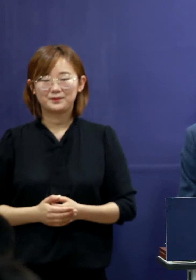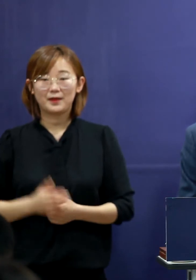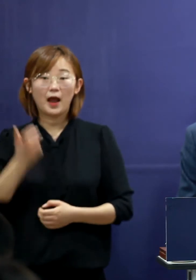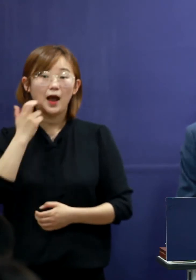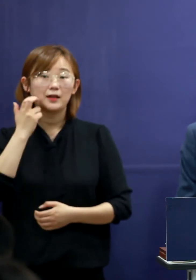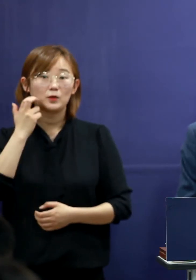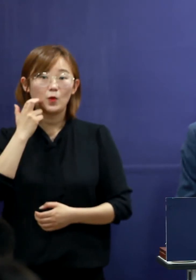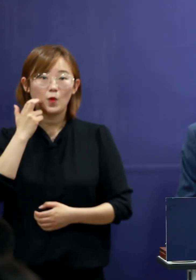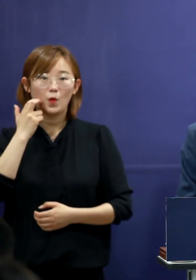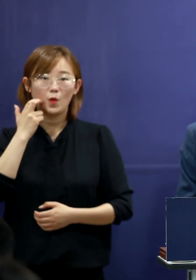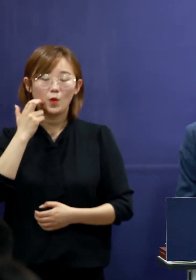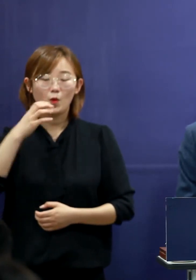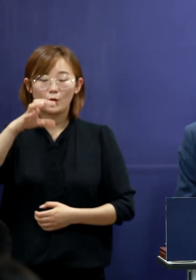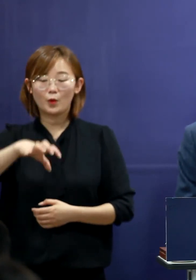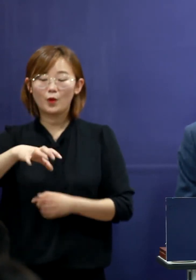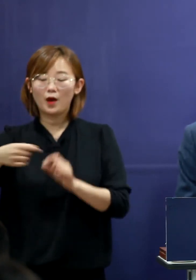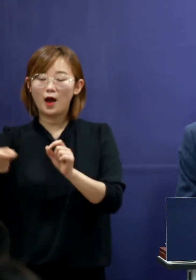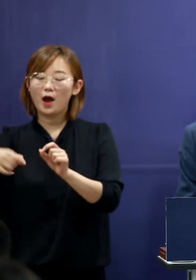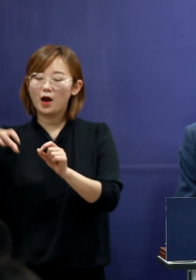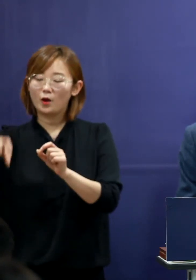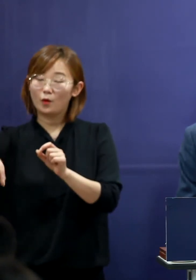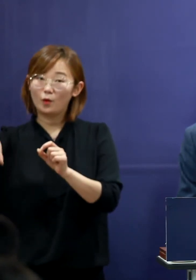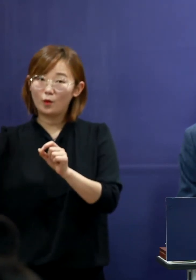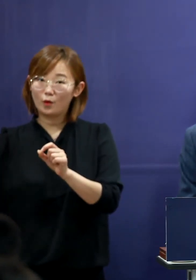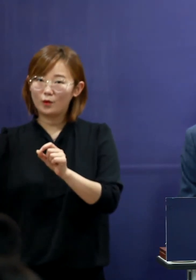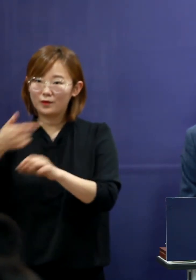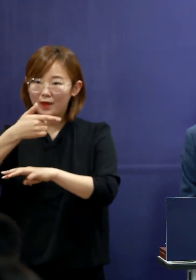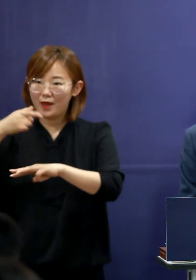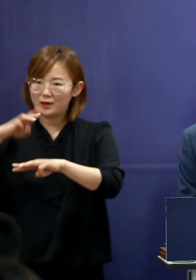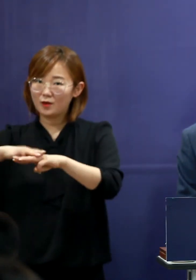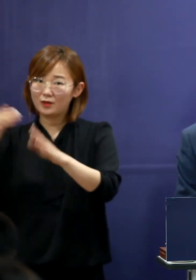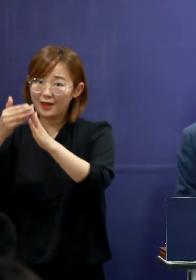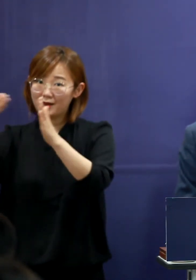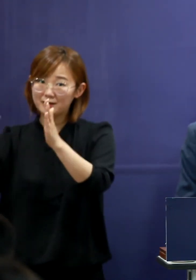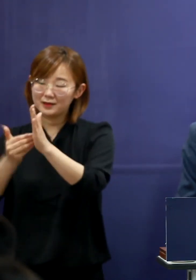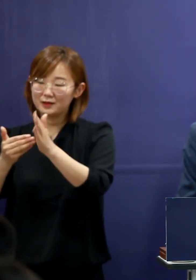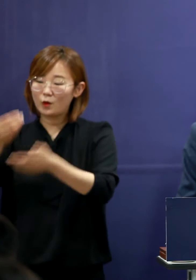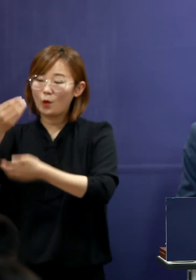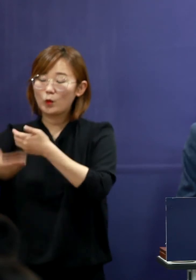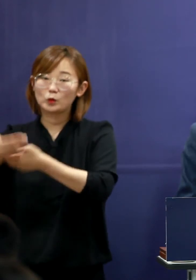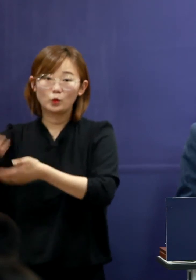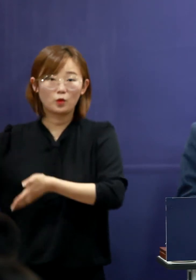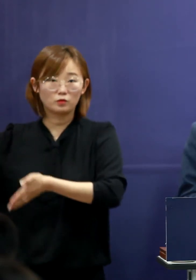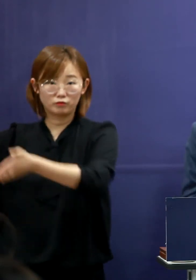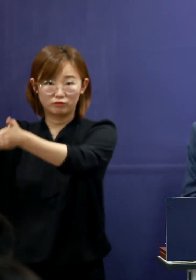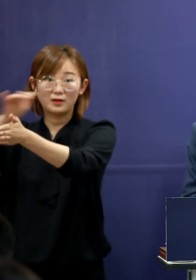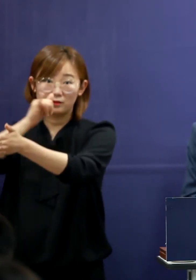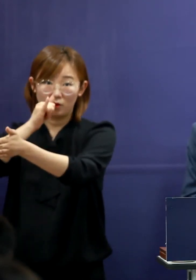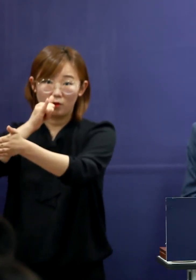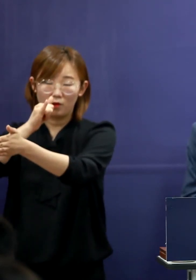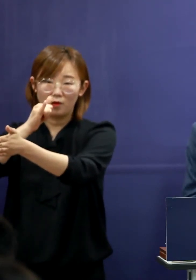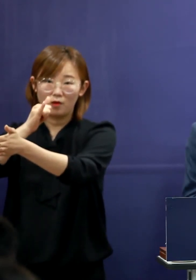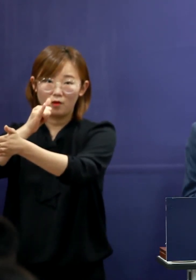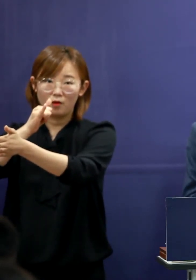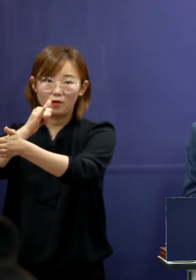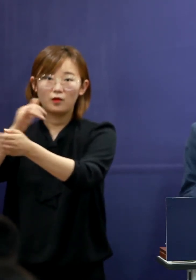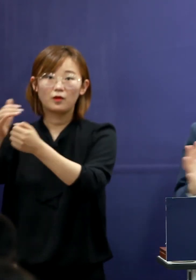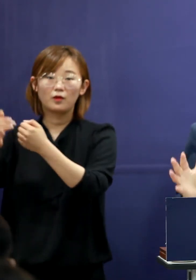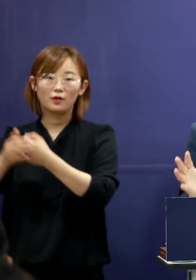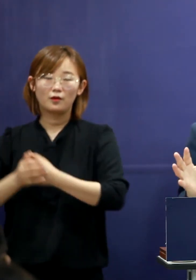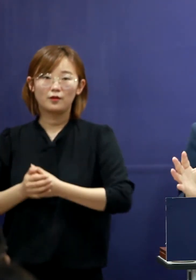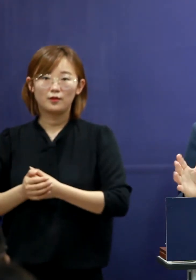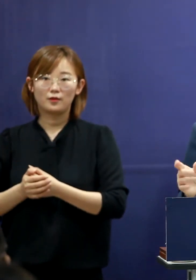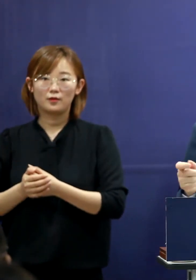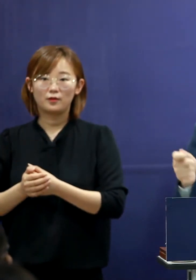가까운 쪽에 지금 대전 당진간 고속도로가 좀 지나가고 있고 그래서 그쪽에 또 제대로